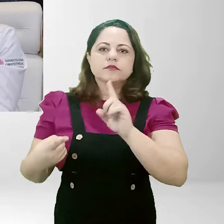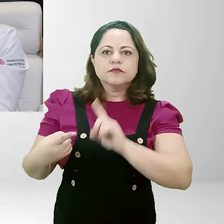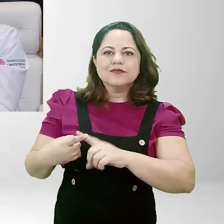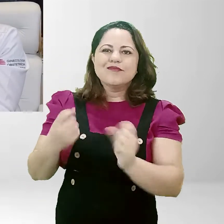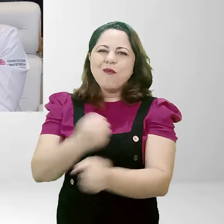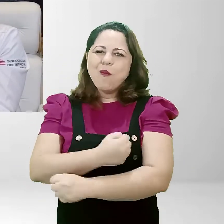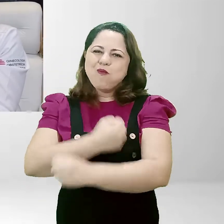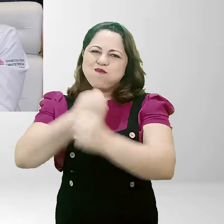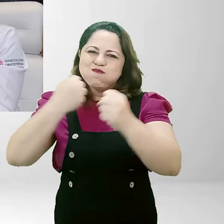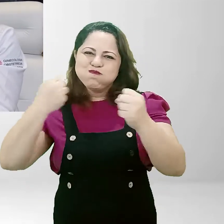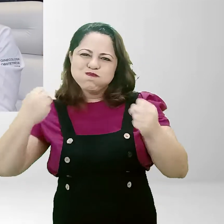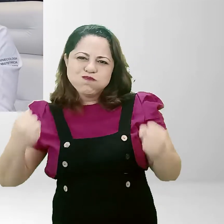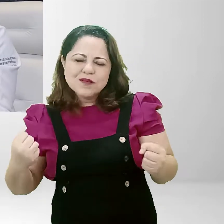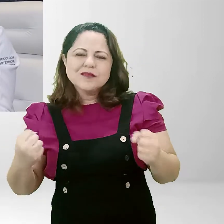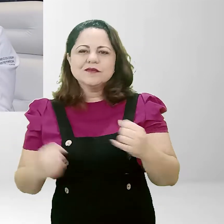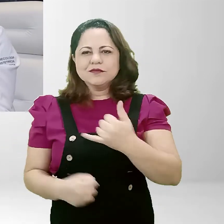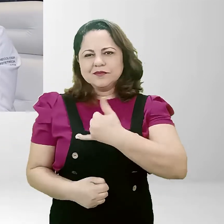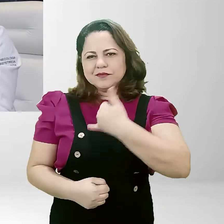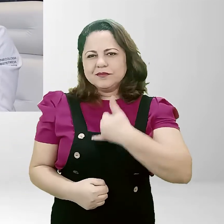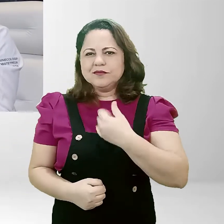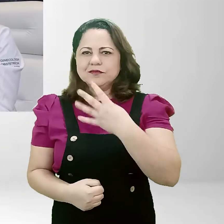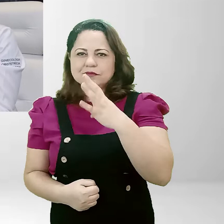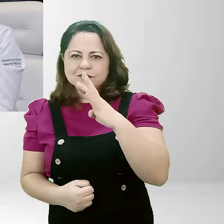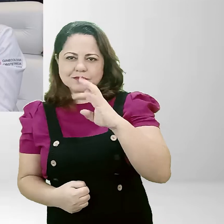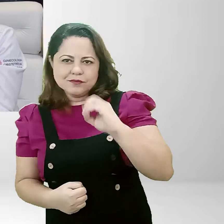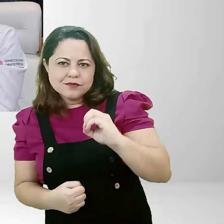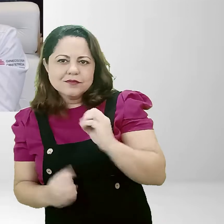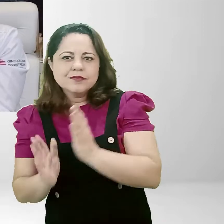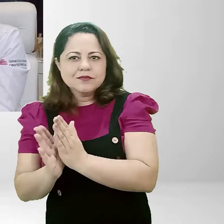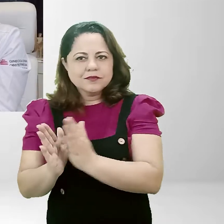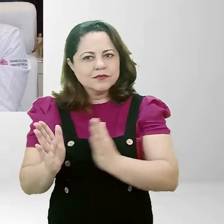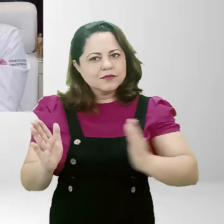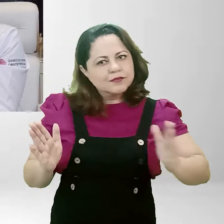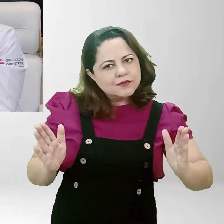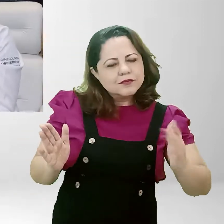após menopausa, que fará a produção de hormônios que estimulam a mama,